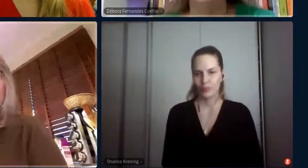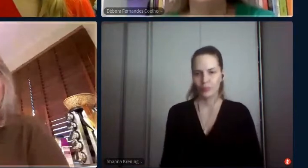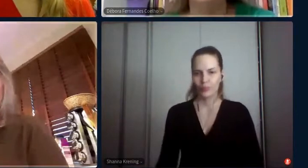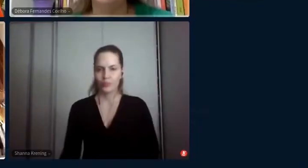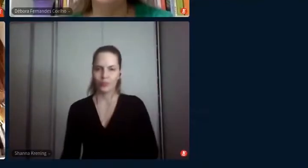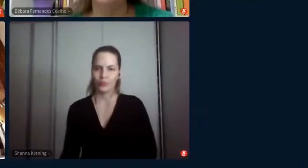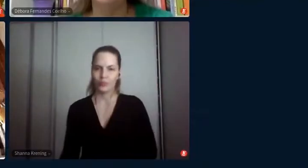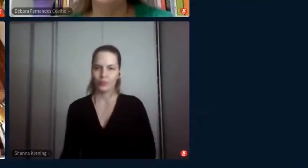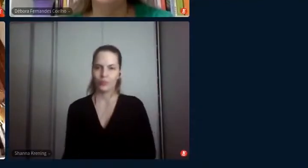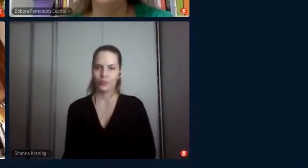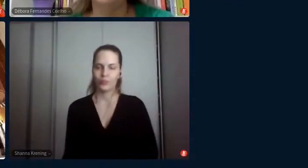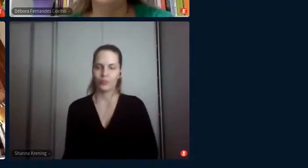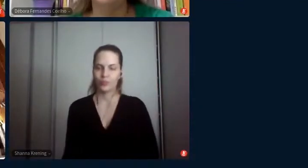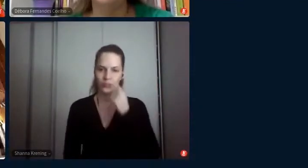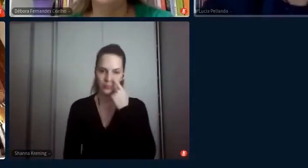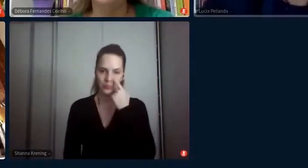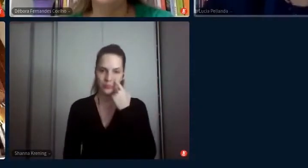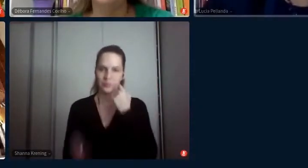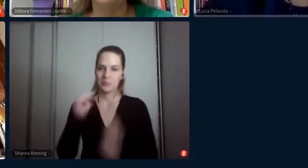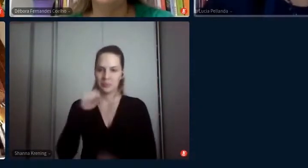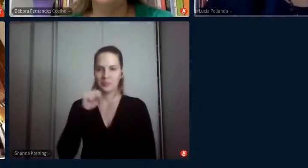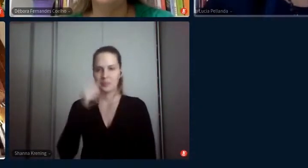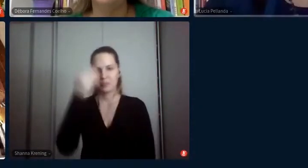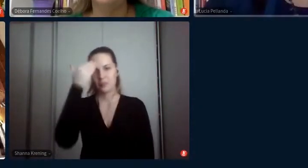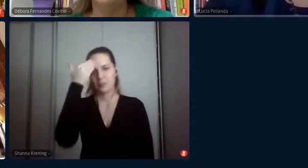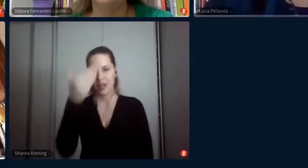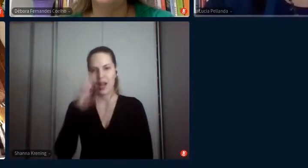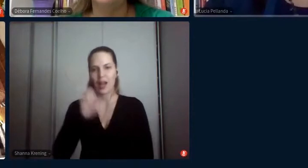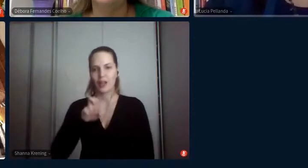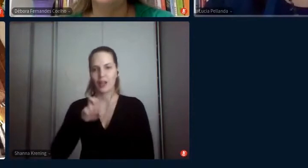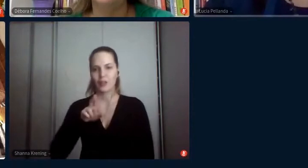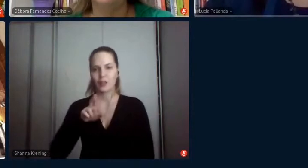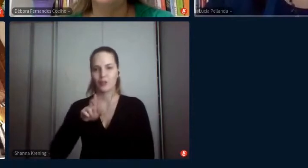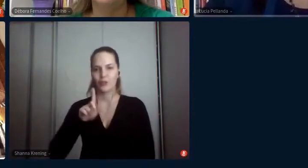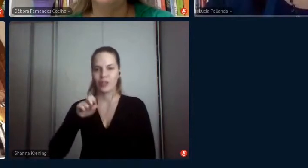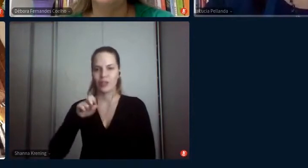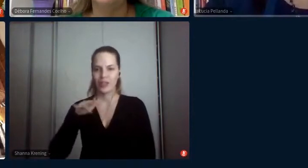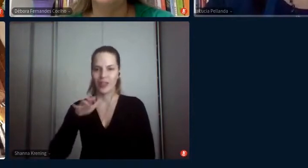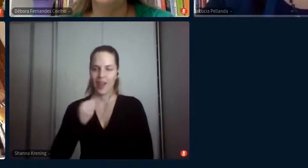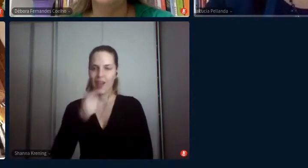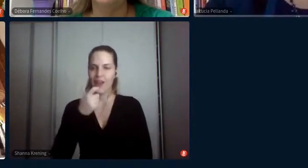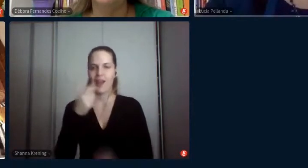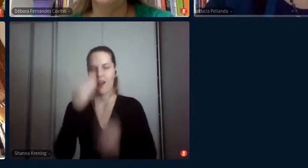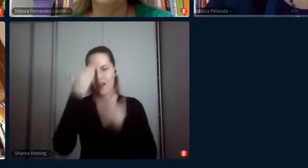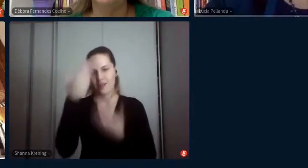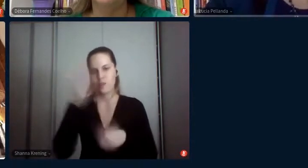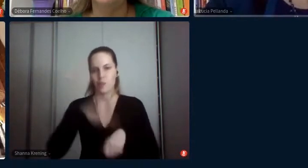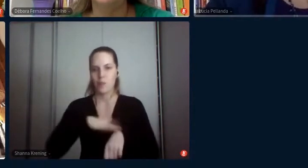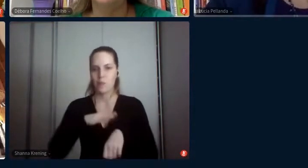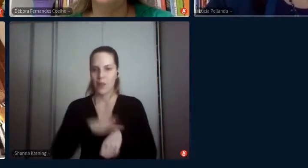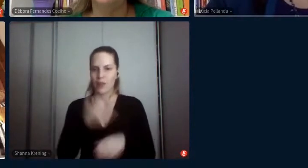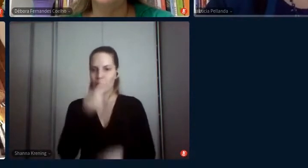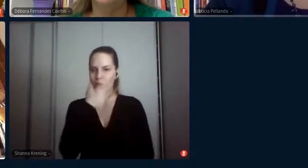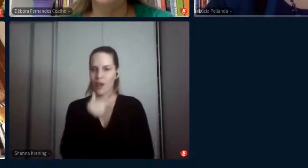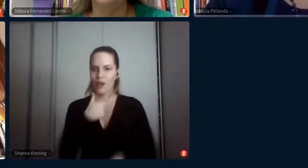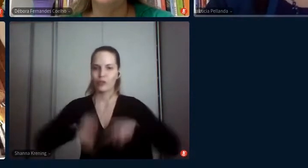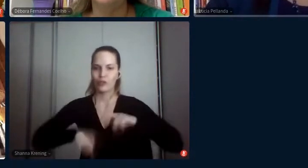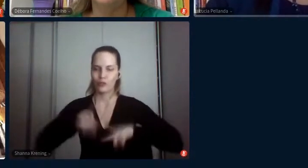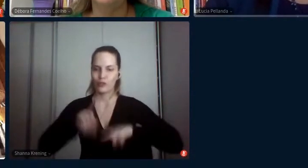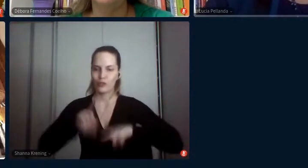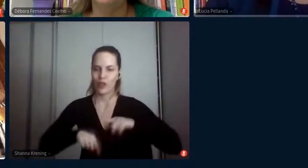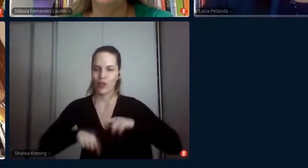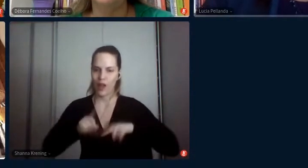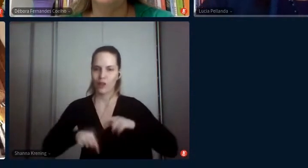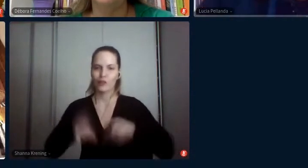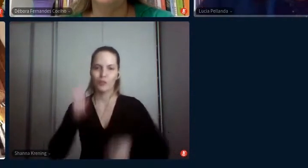Sim, obrigada, Eugênia. Eu quero, então, agradecer esse momento. Acho que essa atividade vai ser muito legal. Eu espero que ela continue nas próximas semanas, e aí